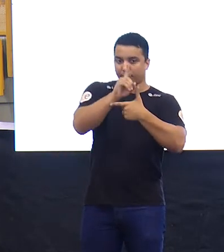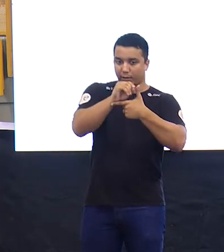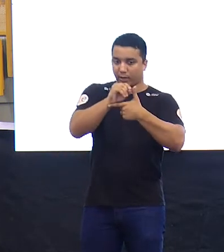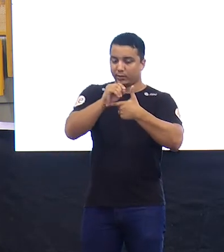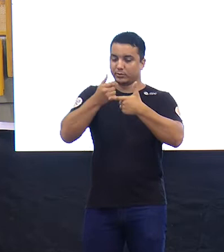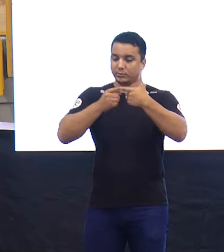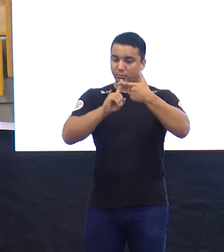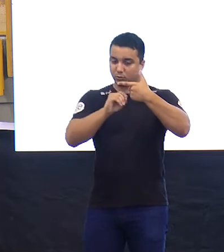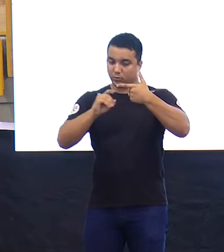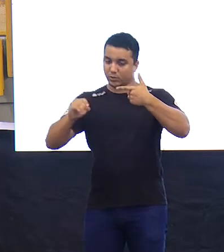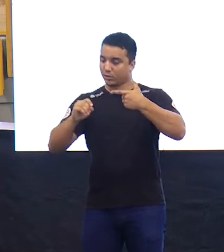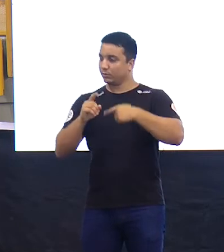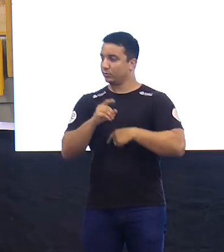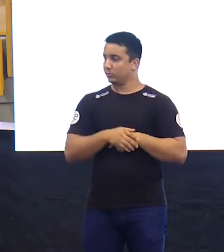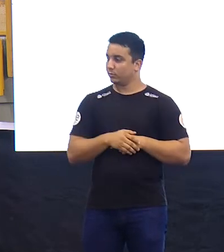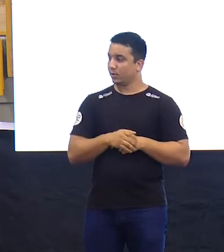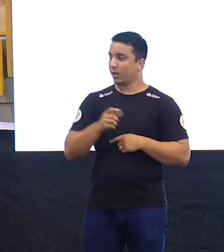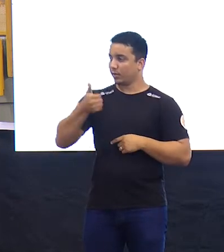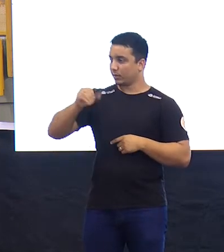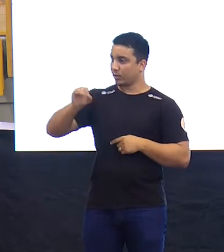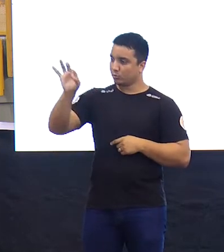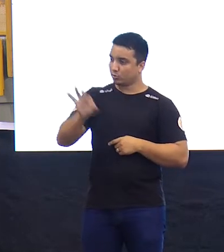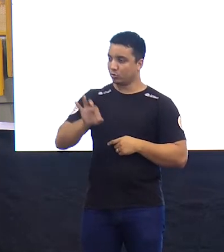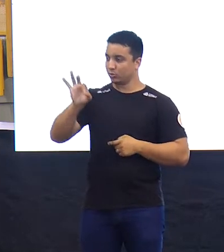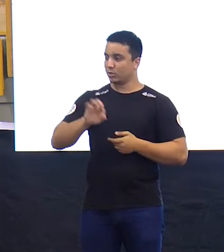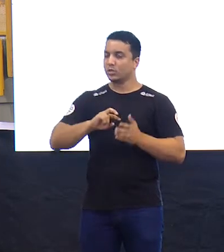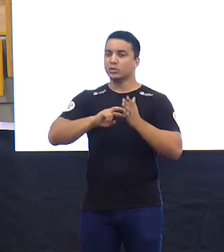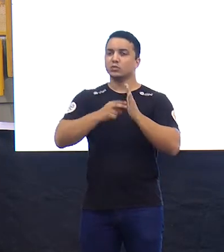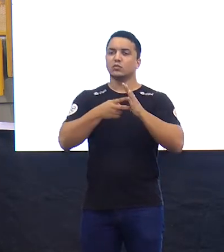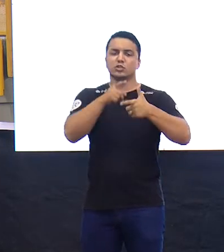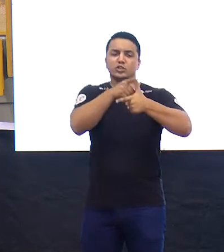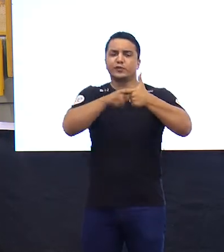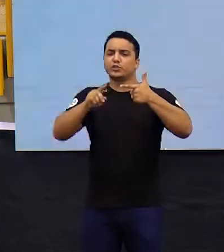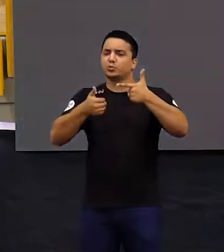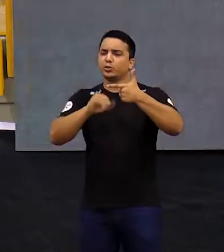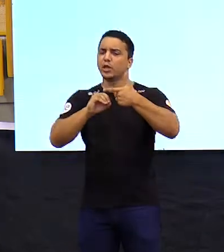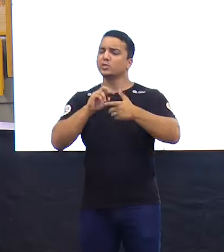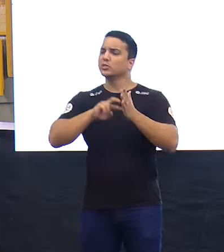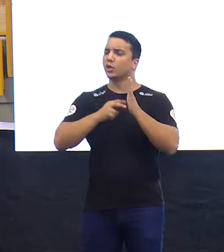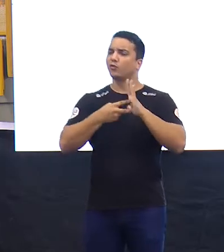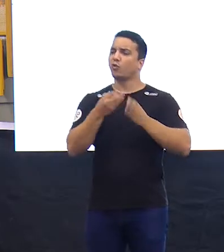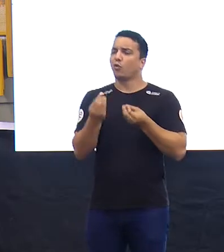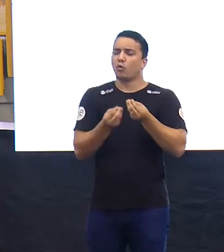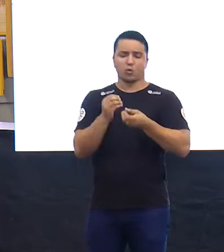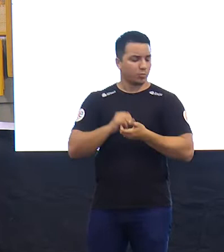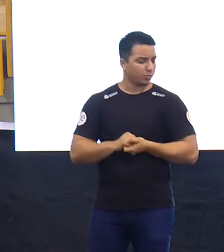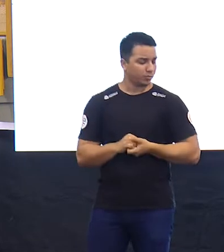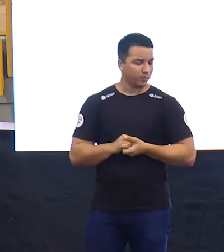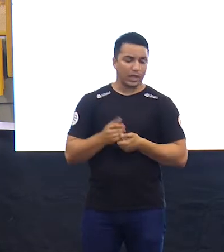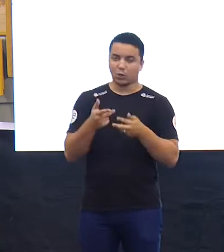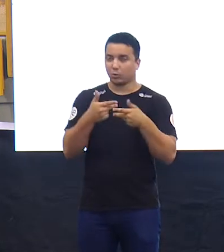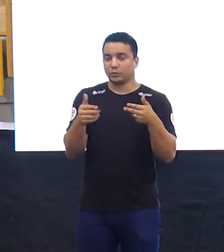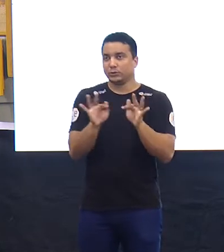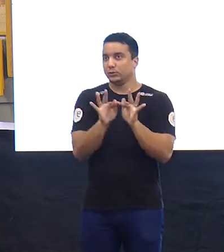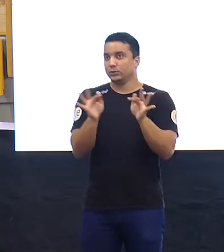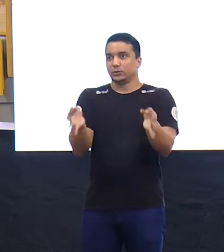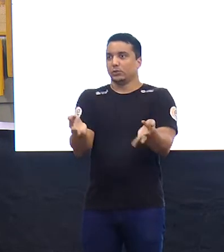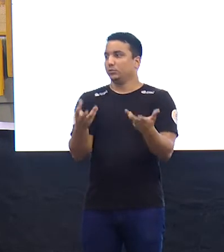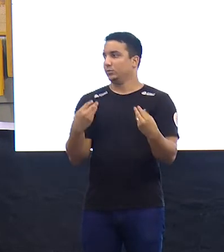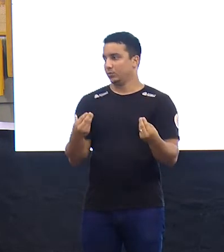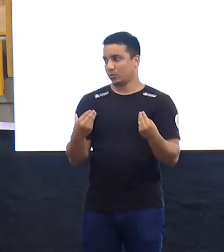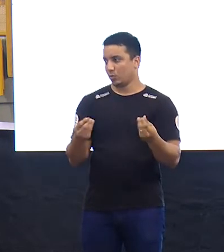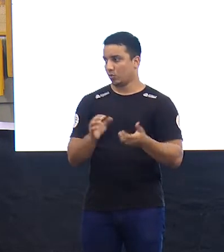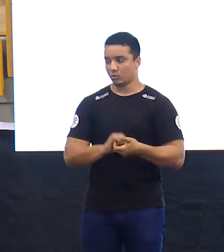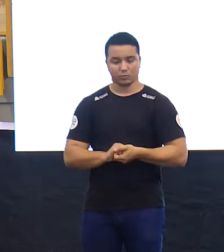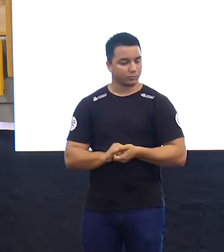10%. Tá? E o que é dividir por 10? Gente, dividir por 10 é a coisa mais fácil do mundo. O